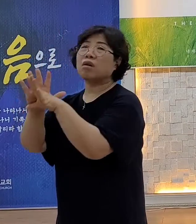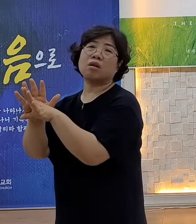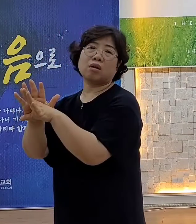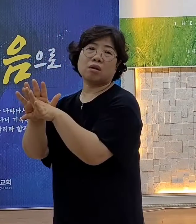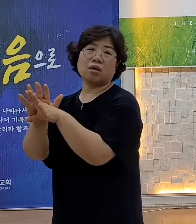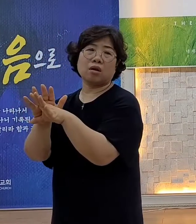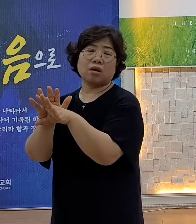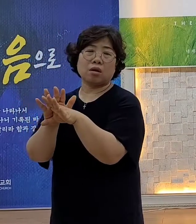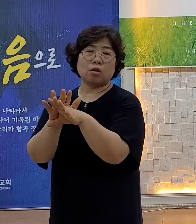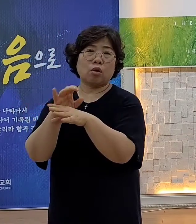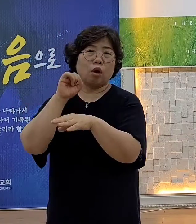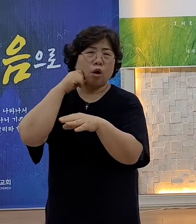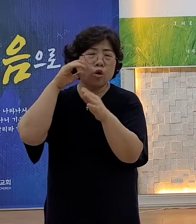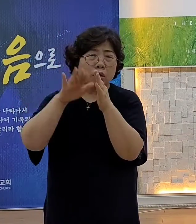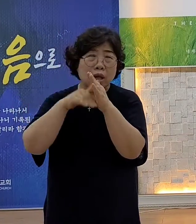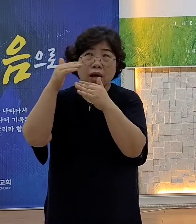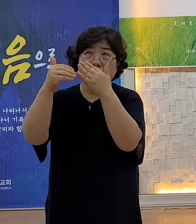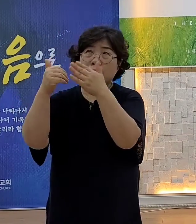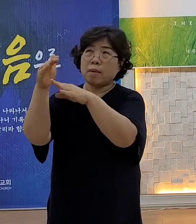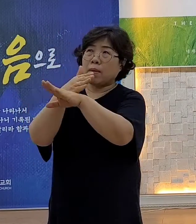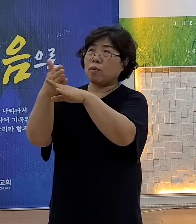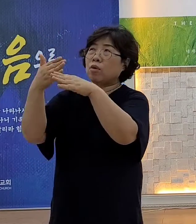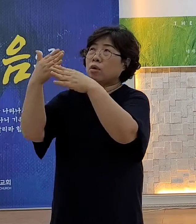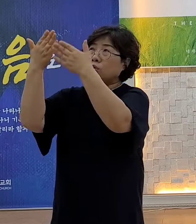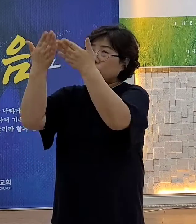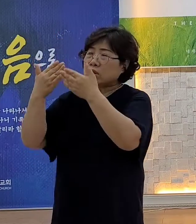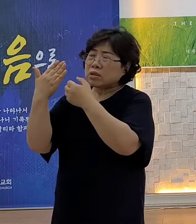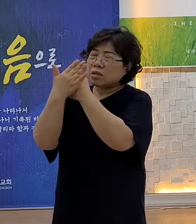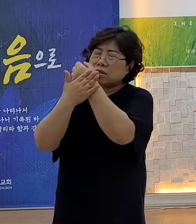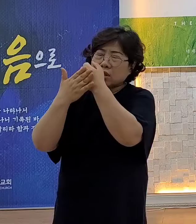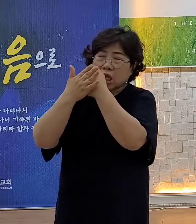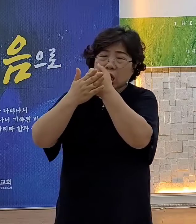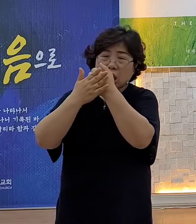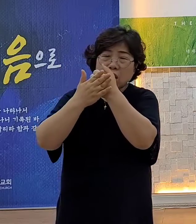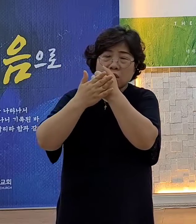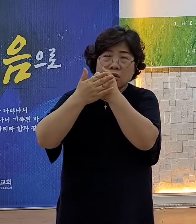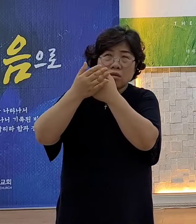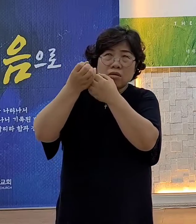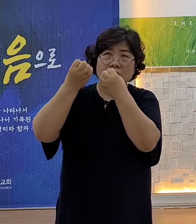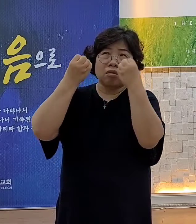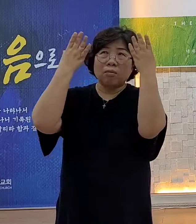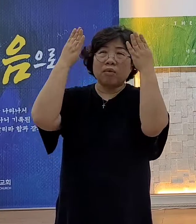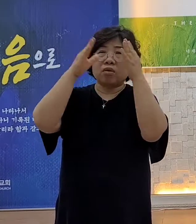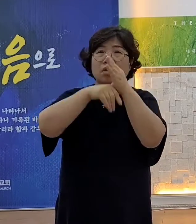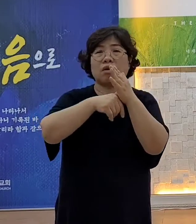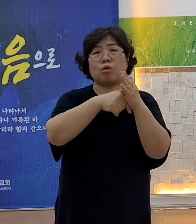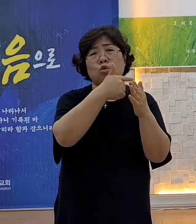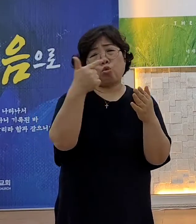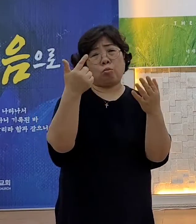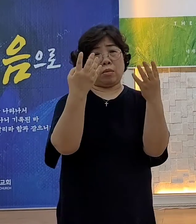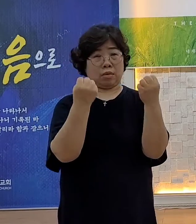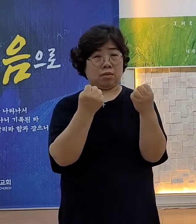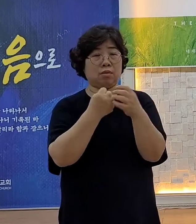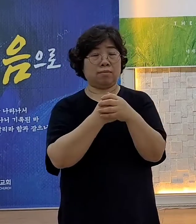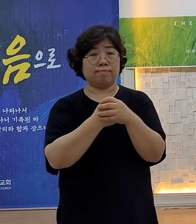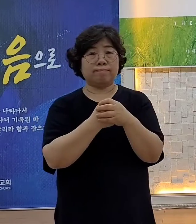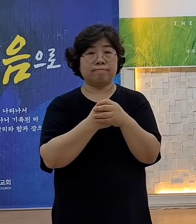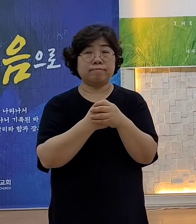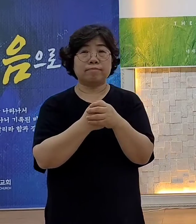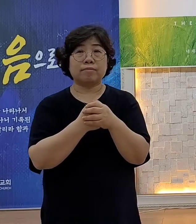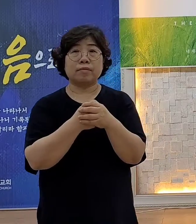때 하나님께서 우리에게 베풀어 주신 그 은혜와 그 시간을 잊어버릴 때가 너무나도 많다는 거예요.